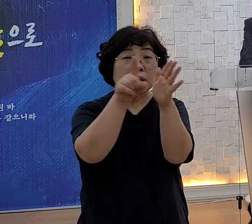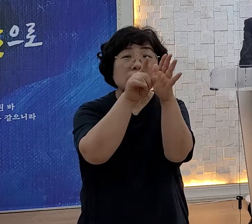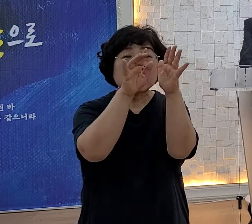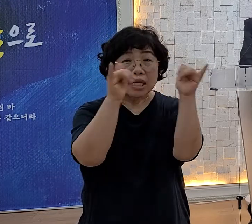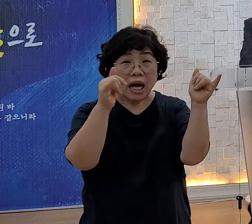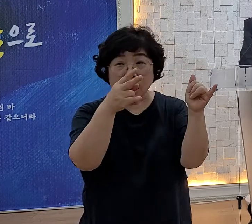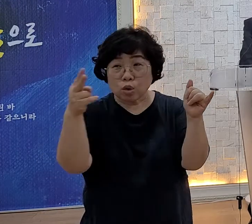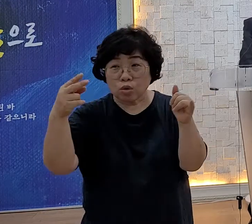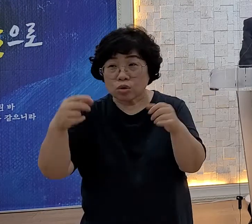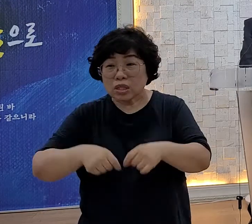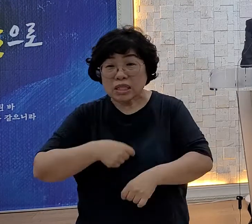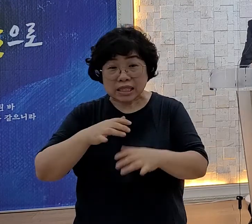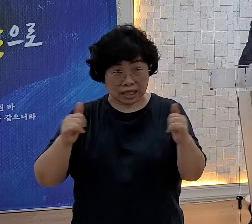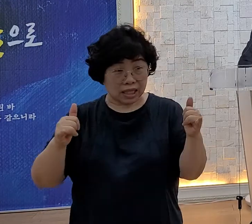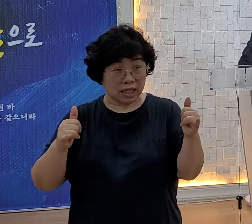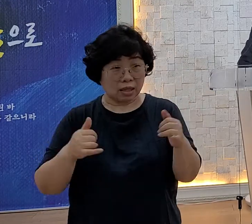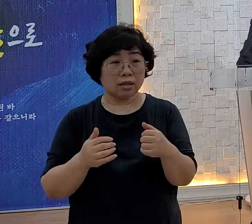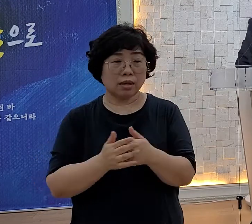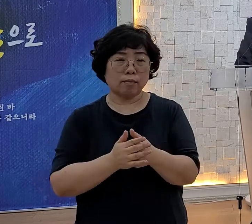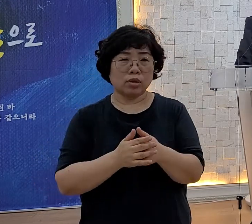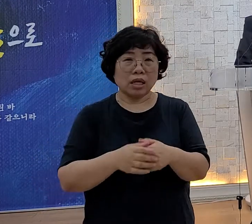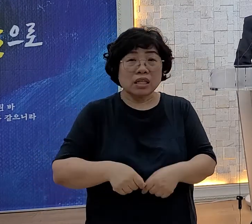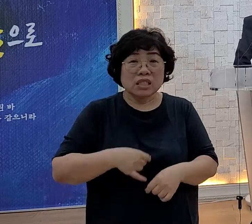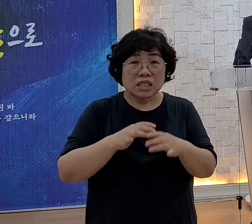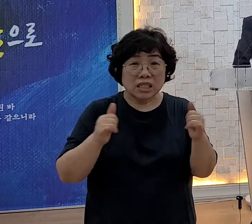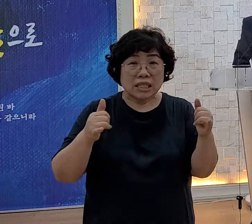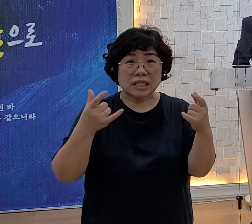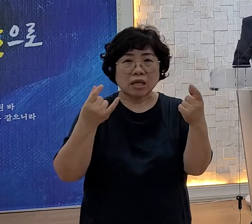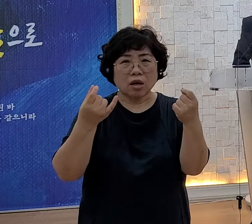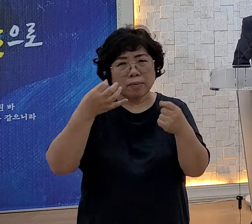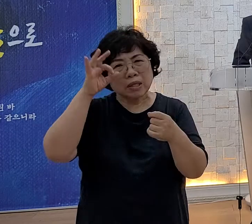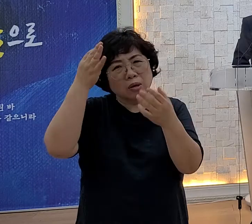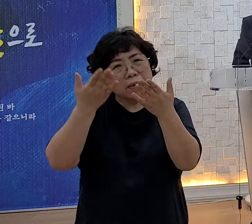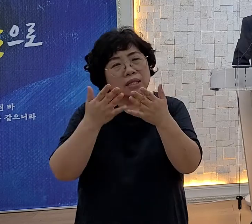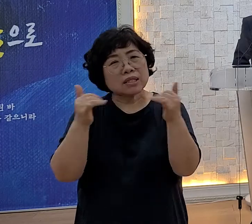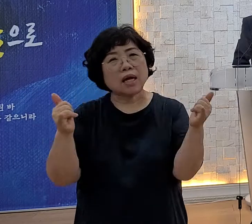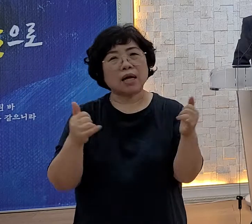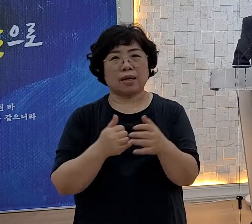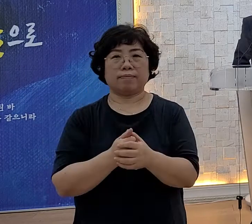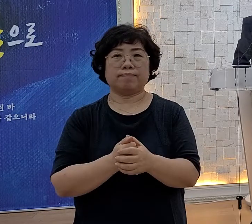여러분 요즘 삶이 좀 어떠세요?